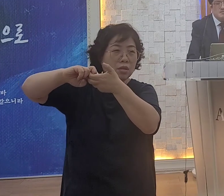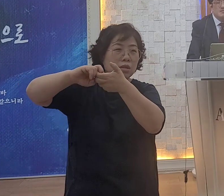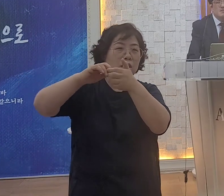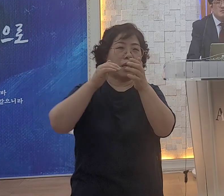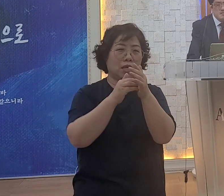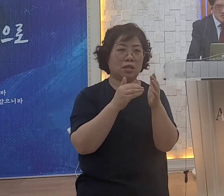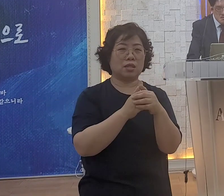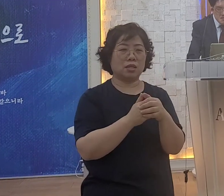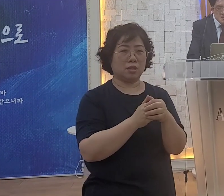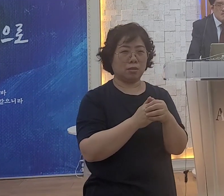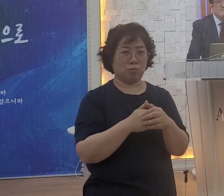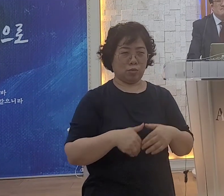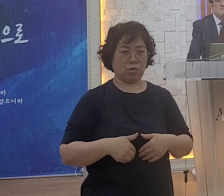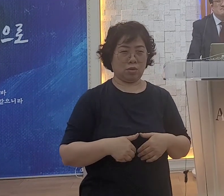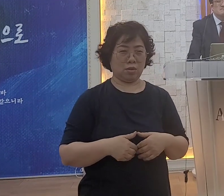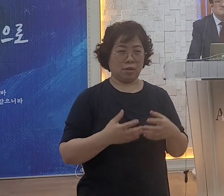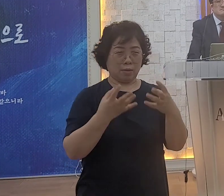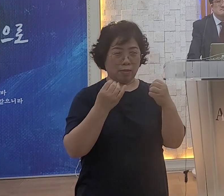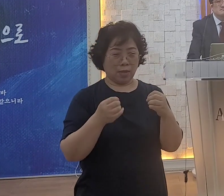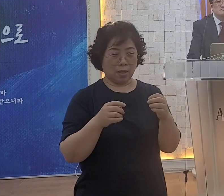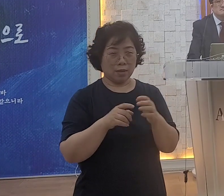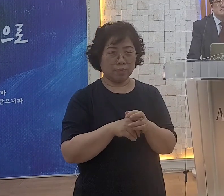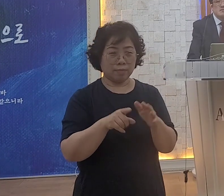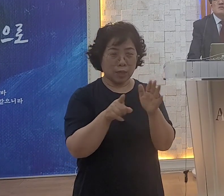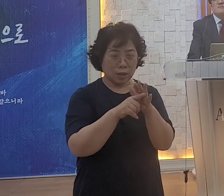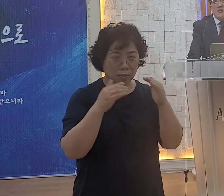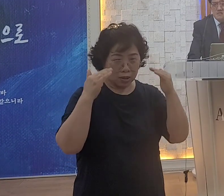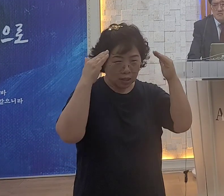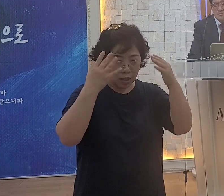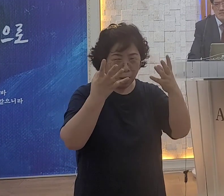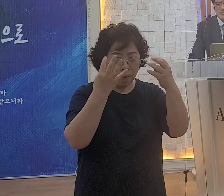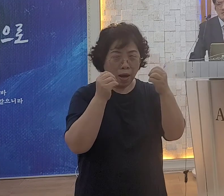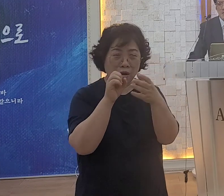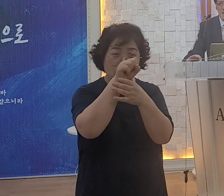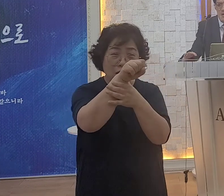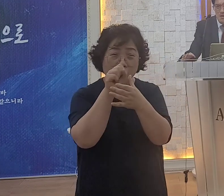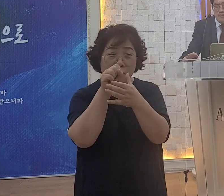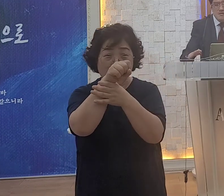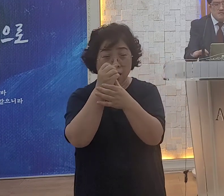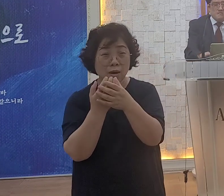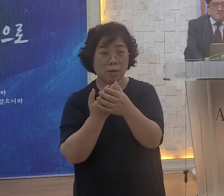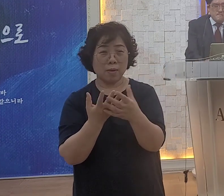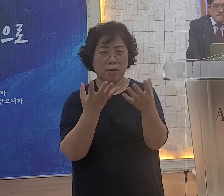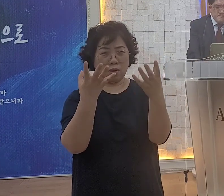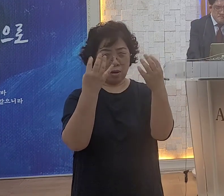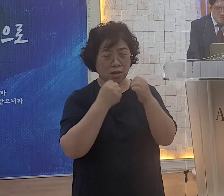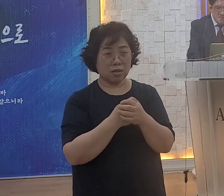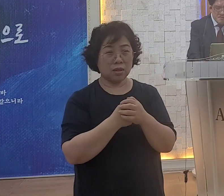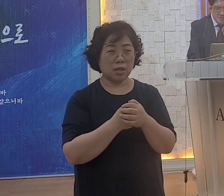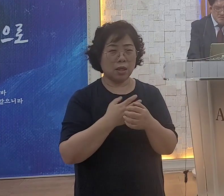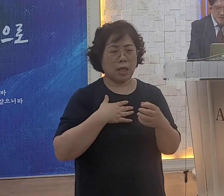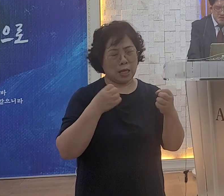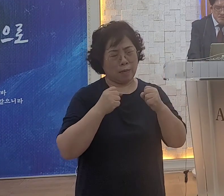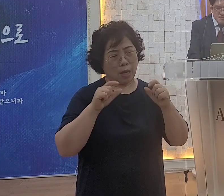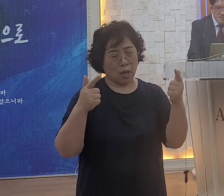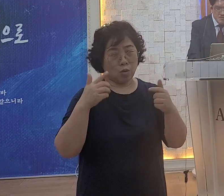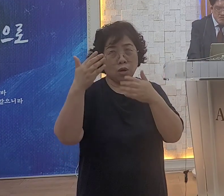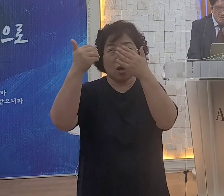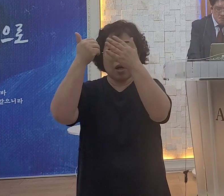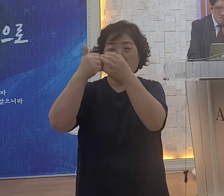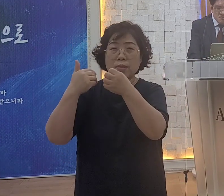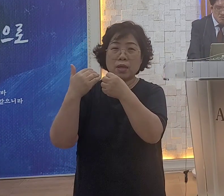열매를 맺는 큰 나무로 내 힘이 아닌 하나님의 은혜로 주님 앞에 서는